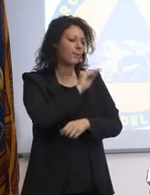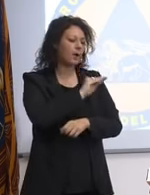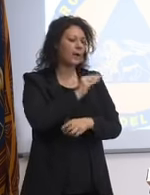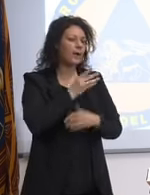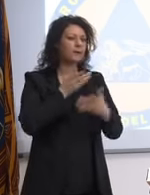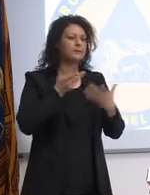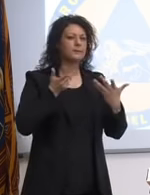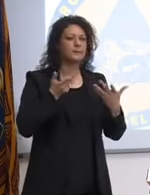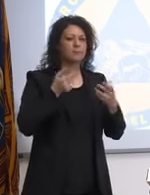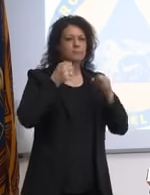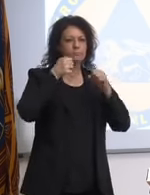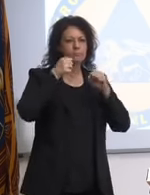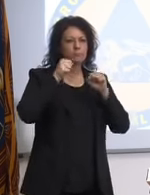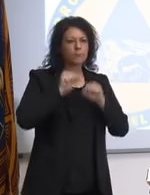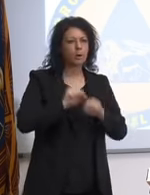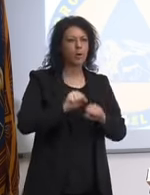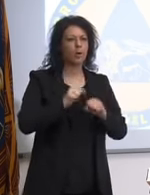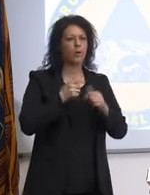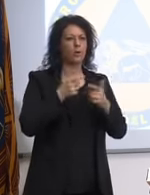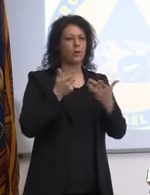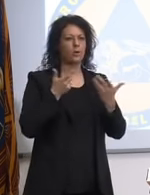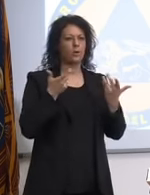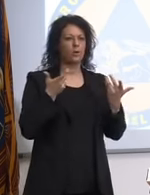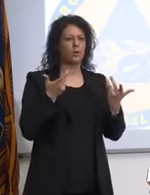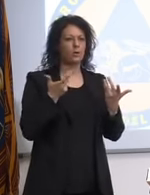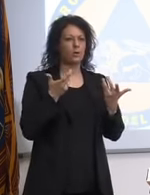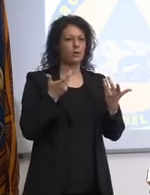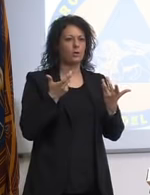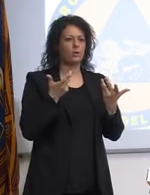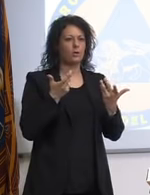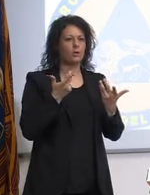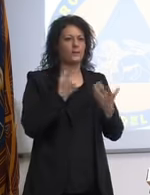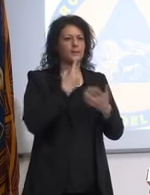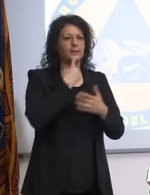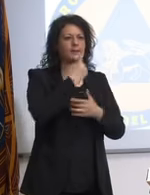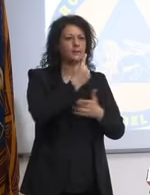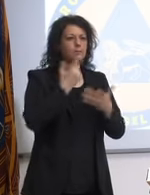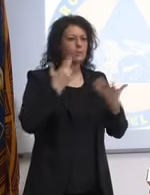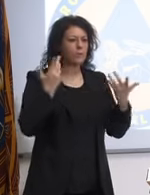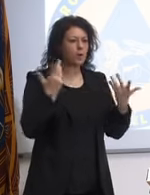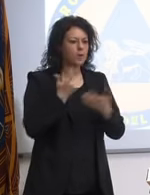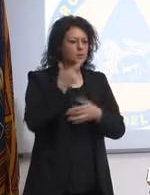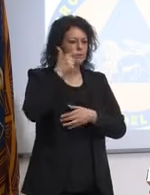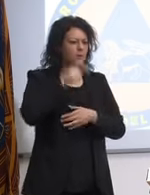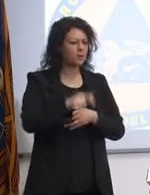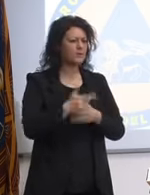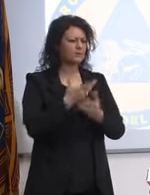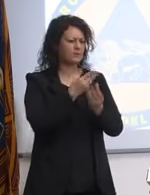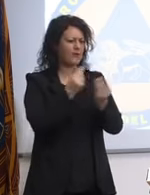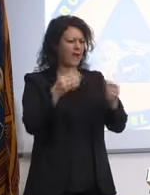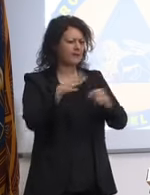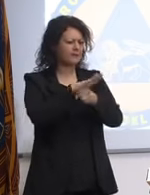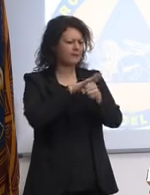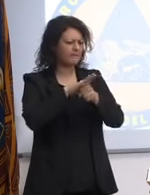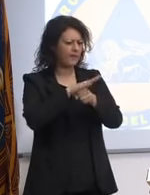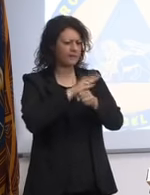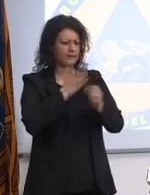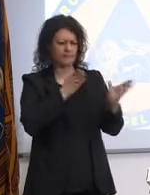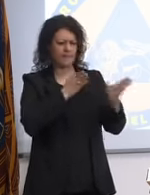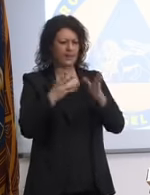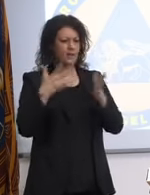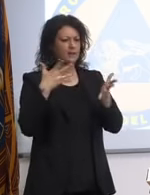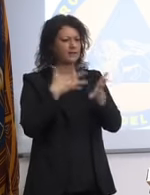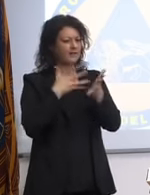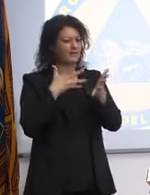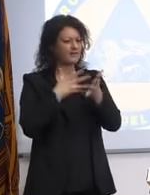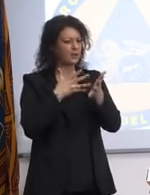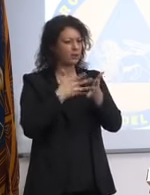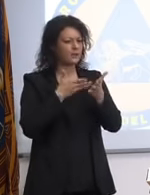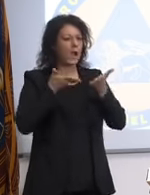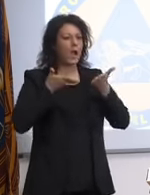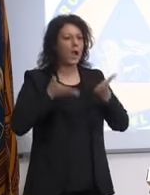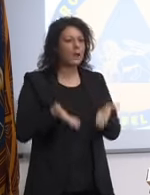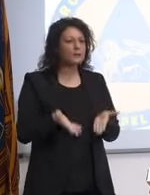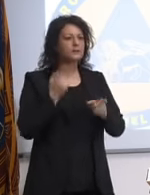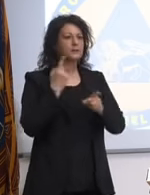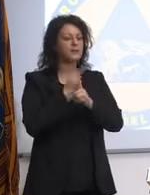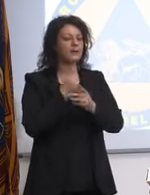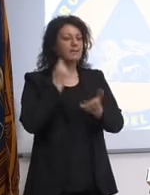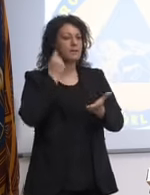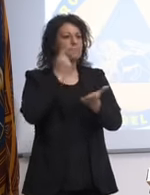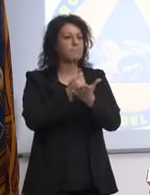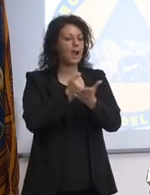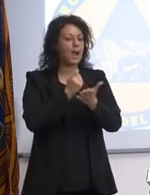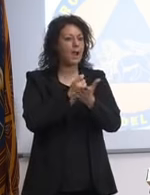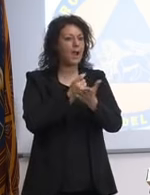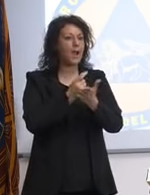in qualche modo chiedono, insomma, di poter dire, perché comunque tante famiglie si sono trovate in difficoltà, adesso dover pagare comunque una